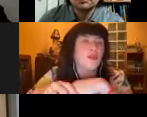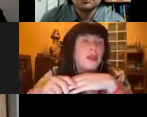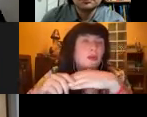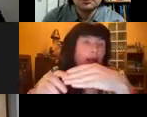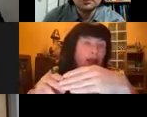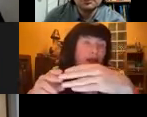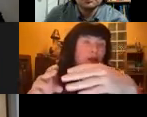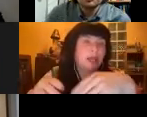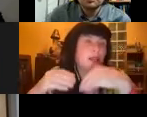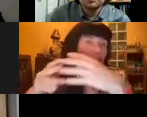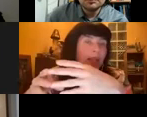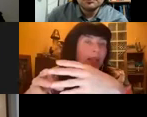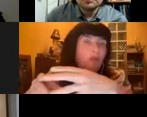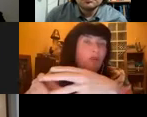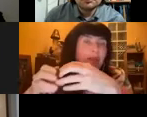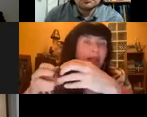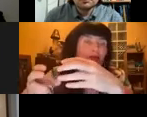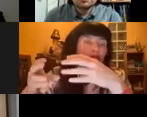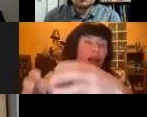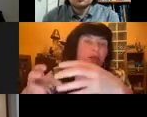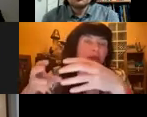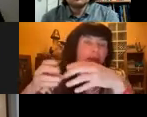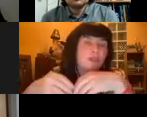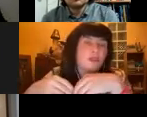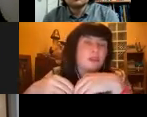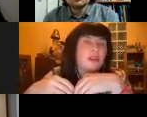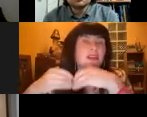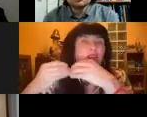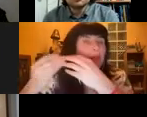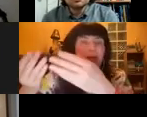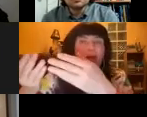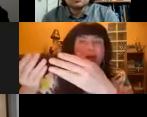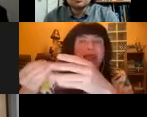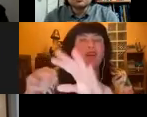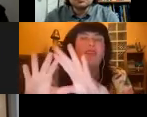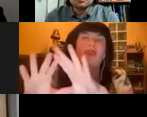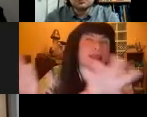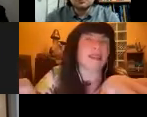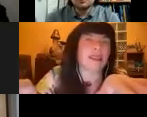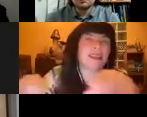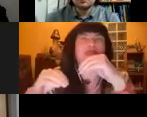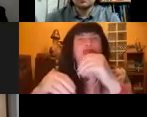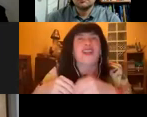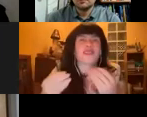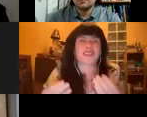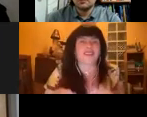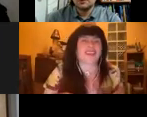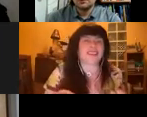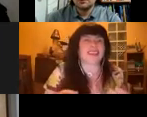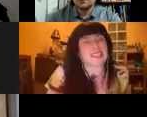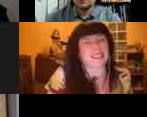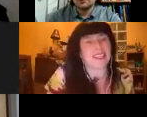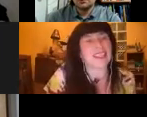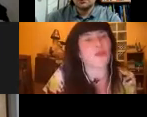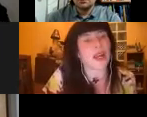recursos no manuales, al partir desde la hipótesis metafuncional, la observación, no partimos pensando que no existe, sino que al contrario, que